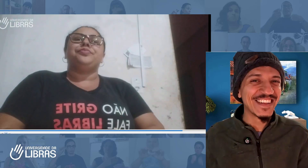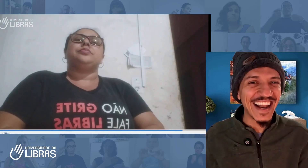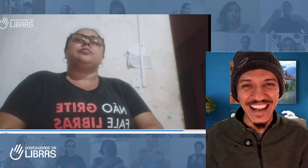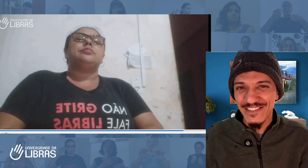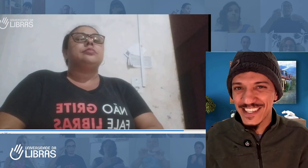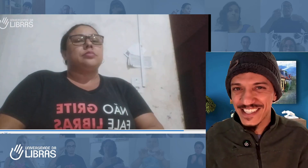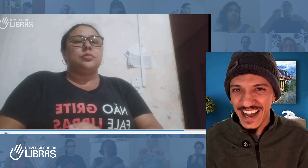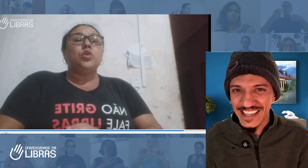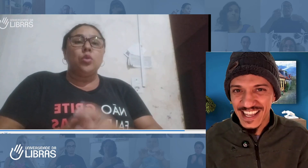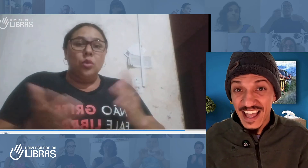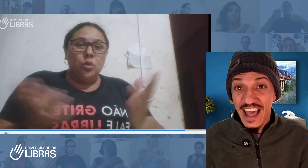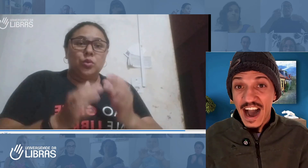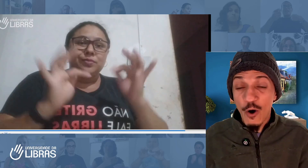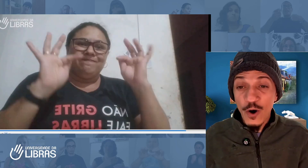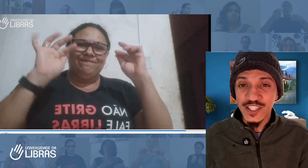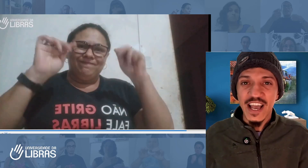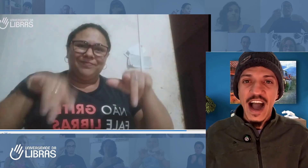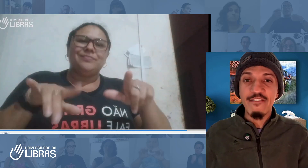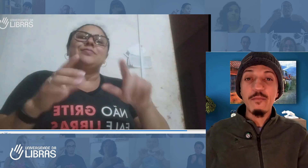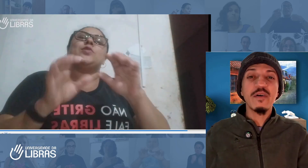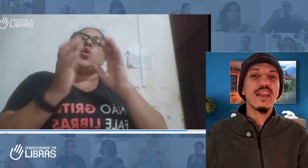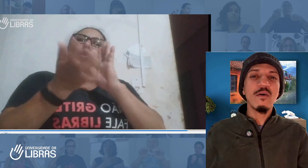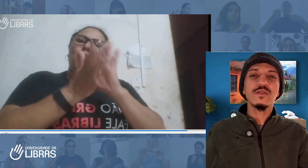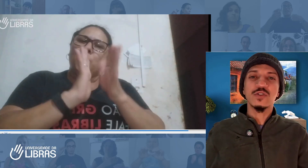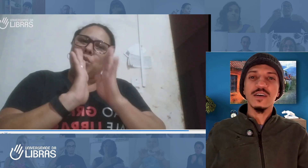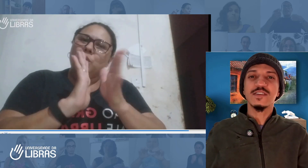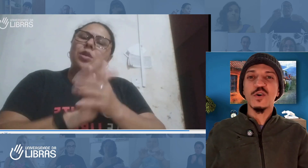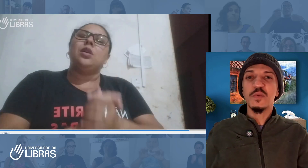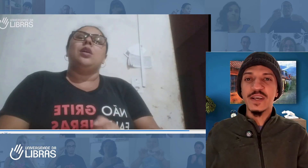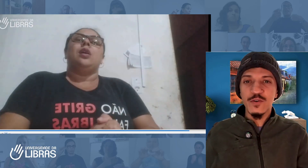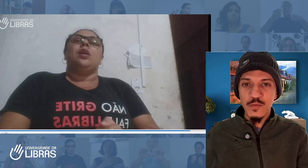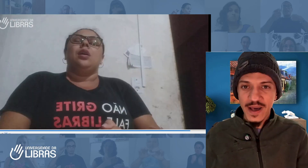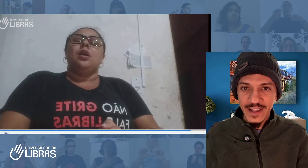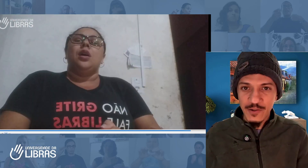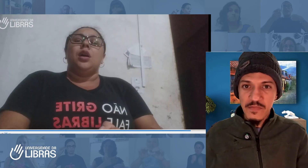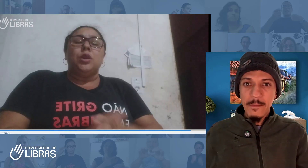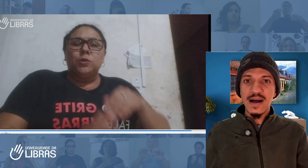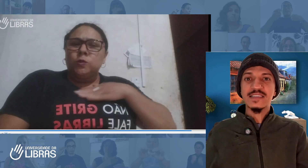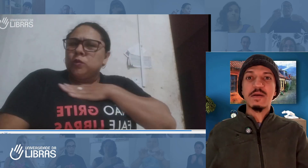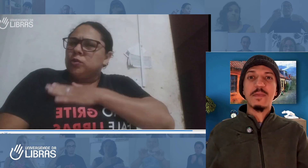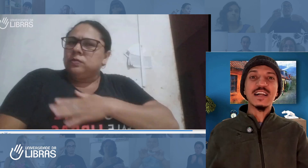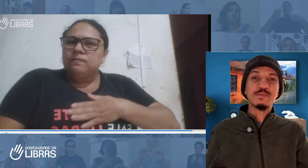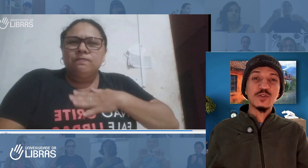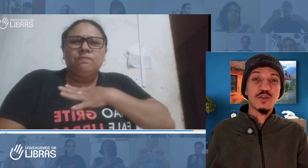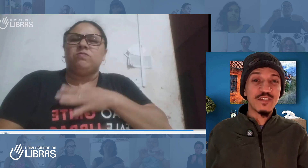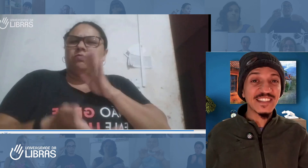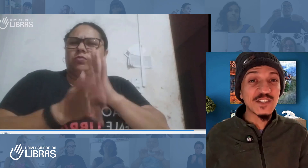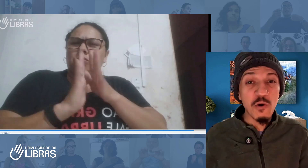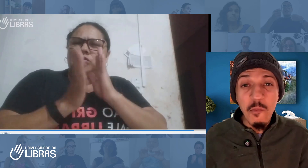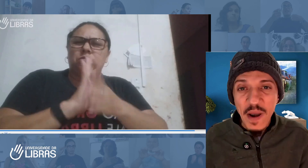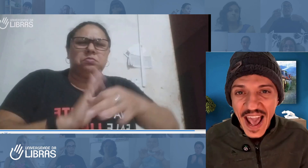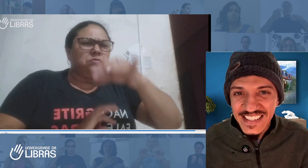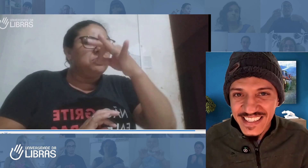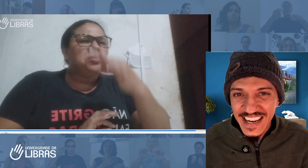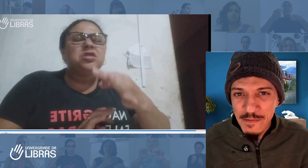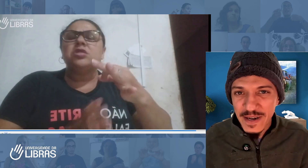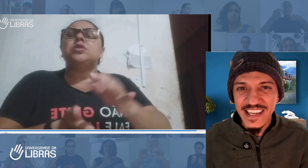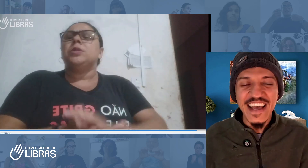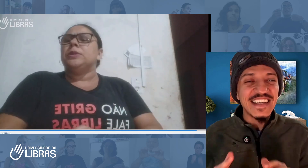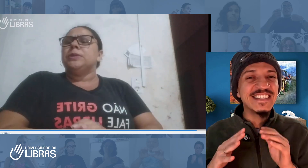língua de sinais. Hoje, a Válbia não só se comunica com o marido, mas também participa de conversas complexas em Libras, sem se